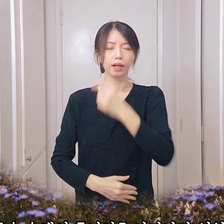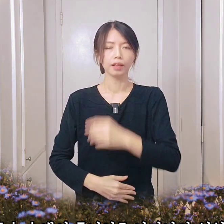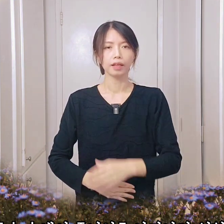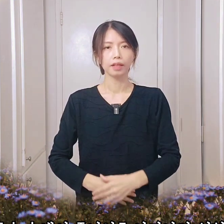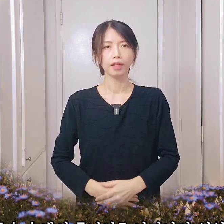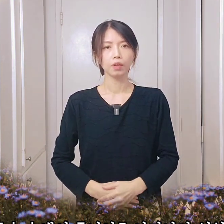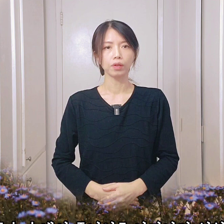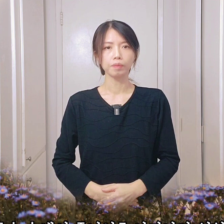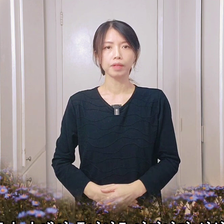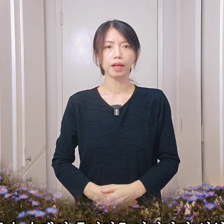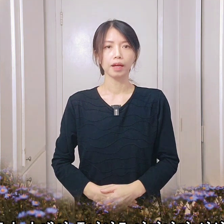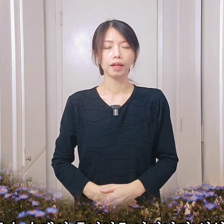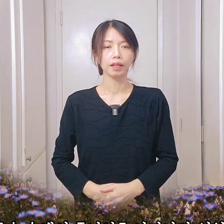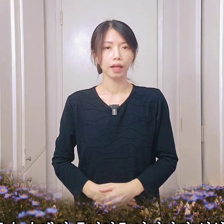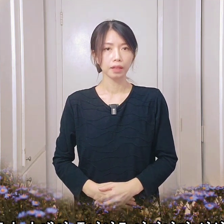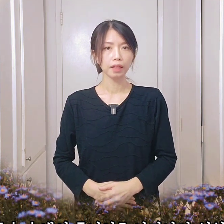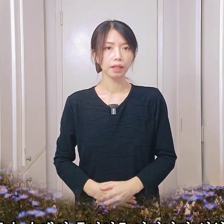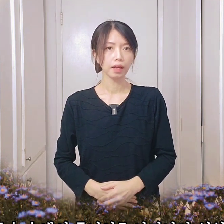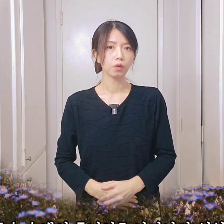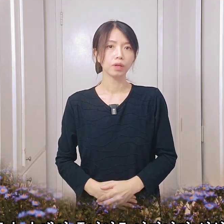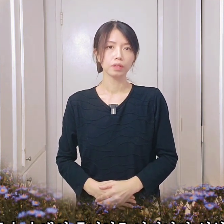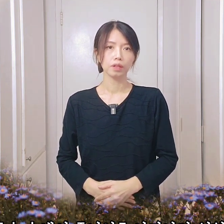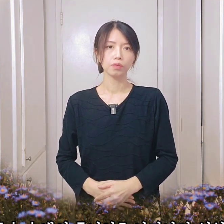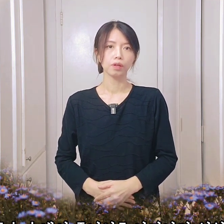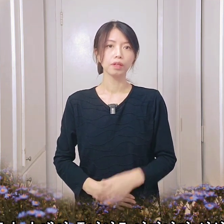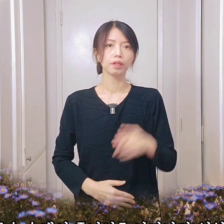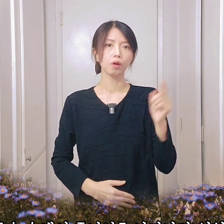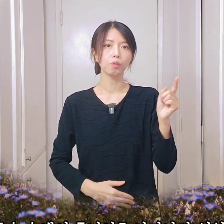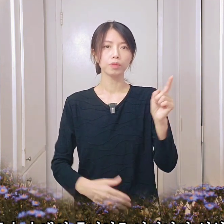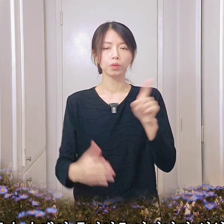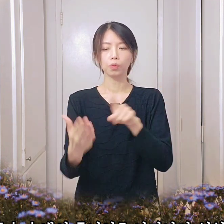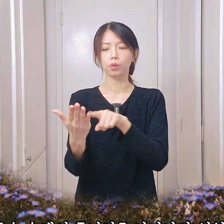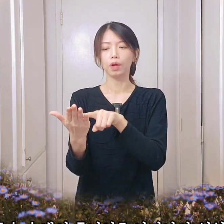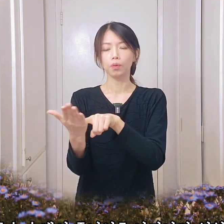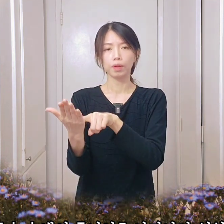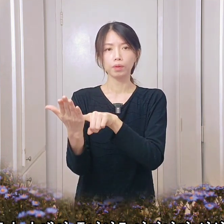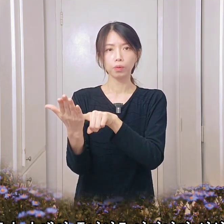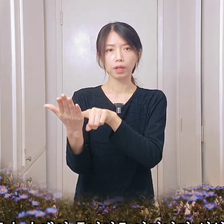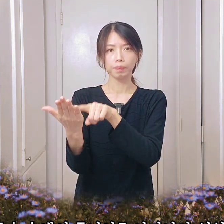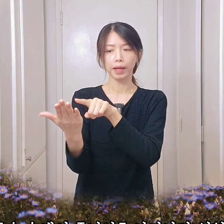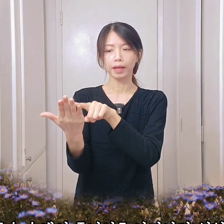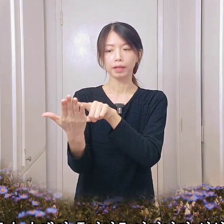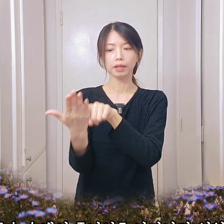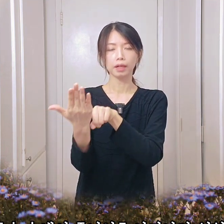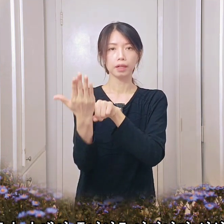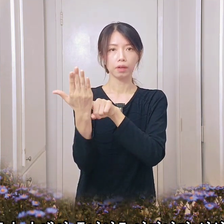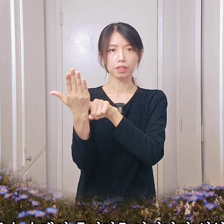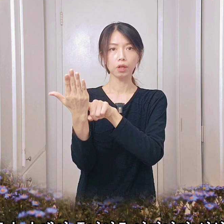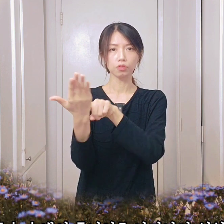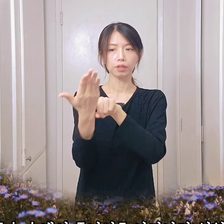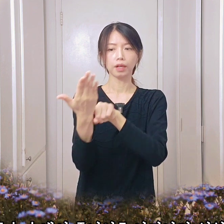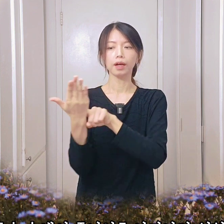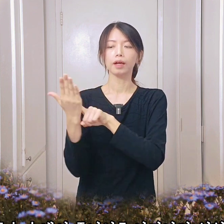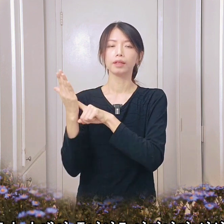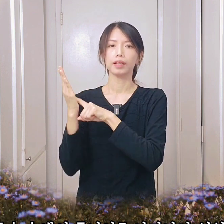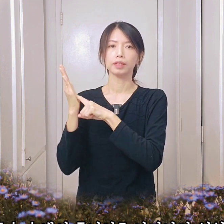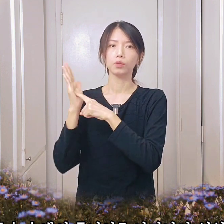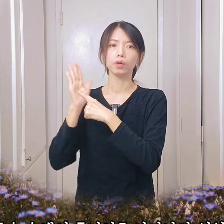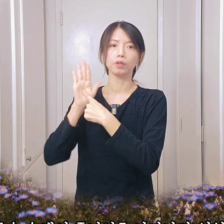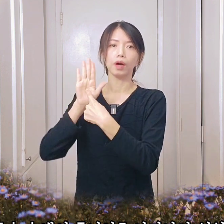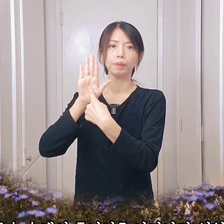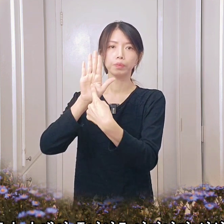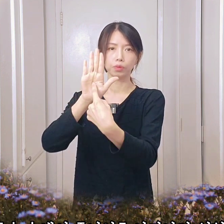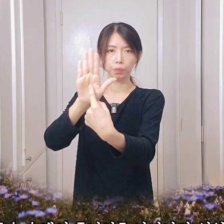얼굴 나타내기 원합니다. 나타내다라고 한 대수어는 검지로 왼손의 이 바닥을 이렇게 찍어주셨다가